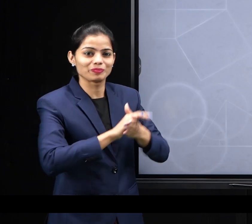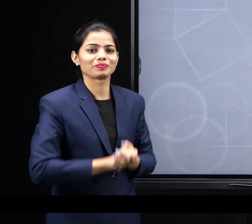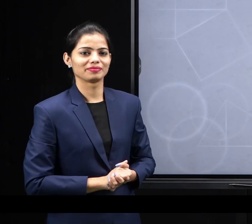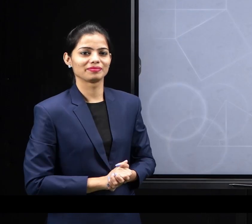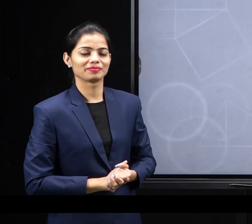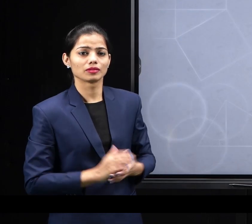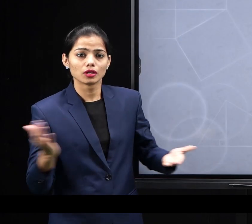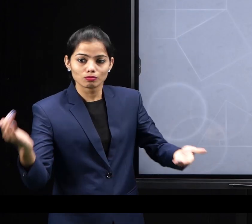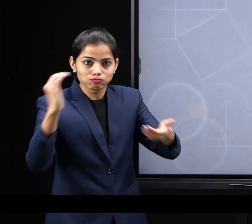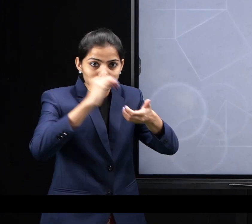संघ,